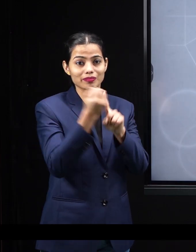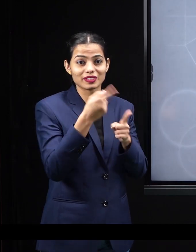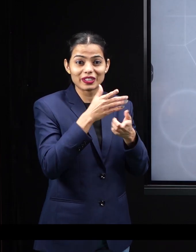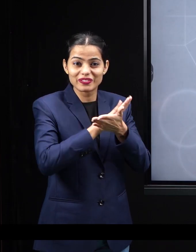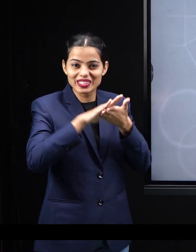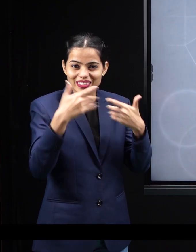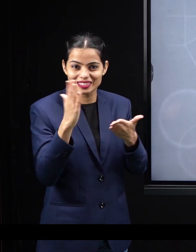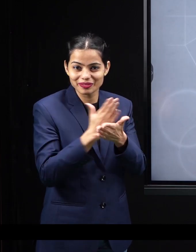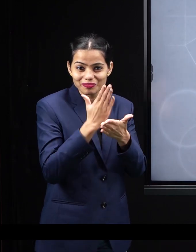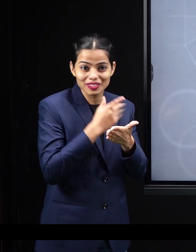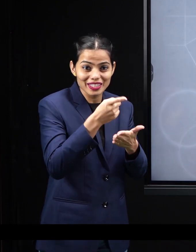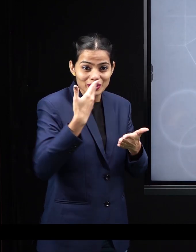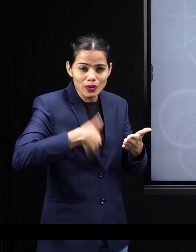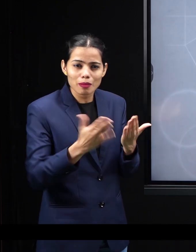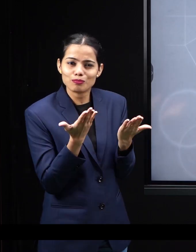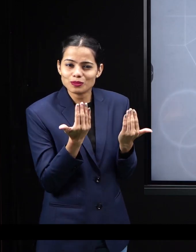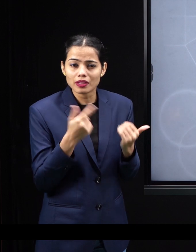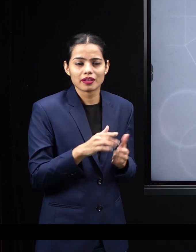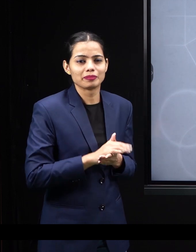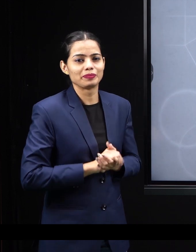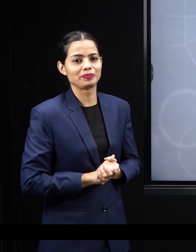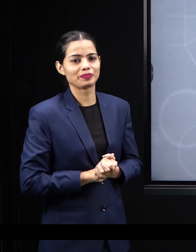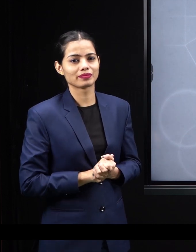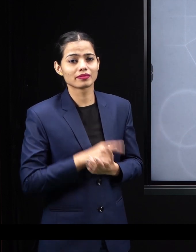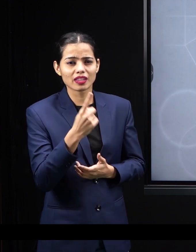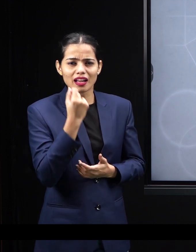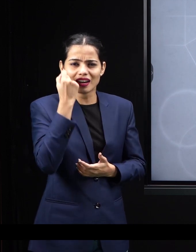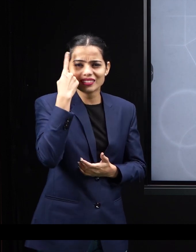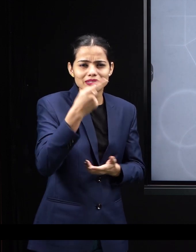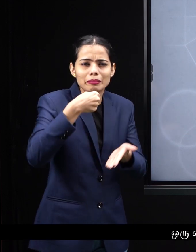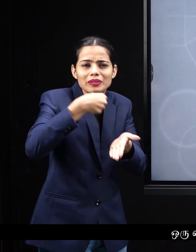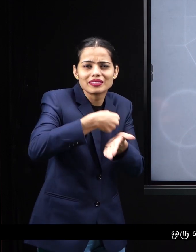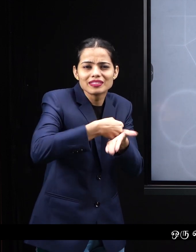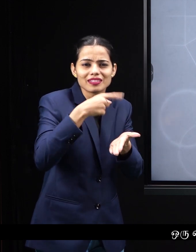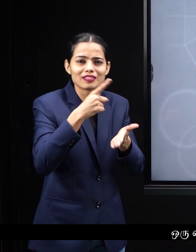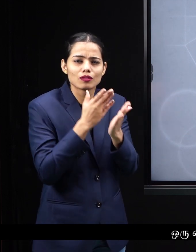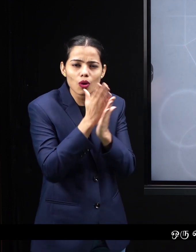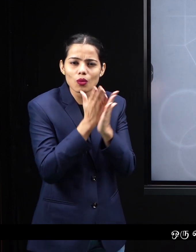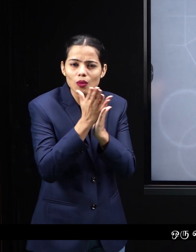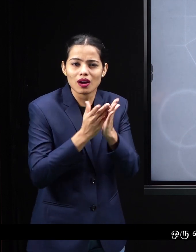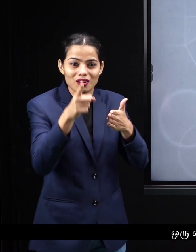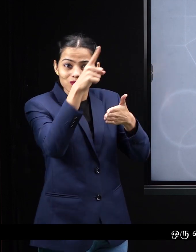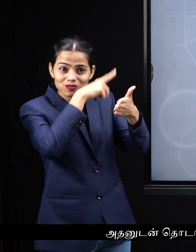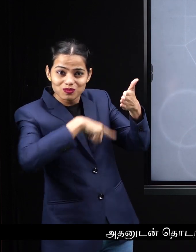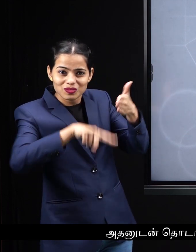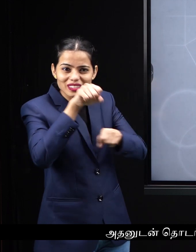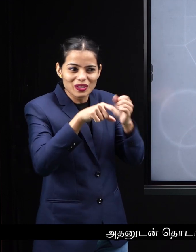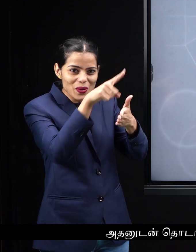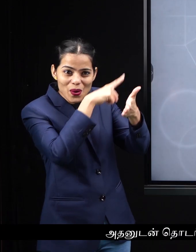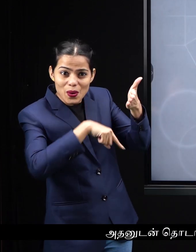கற்றுக்கொள்வீர்கள். இந்த பாடத்தின் முடிவில் நம்மால் முடியும். ஒரு வட்டத்தின் அடிப்படை கூறுகளையும் அதனுடன்